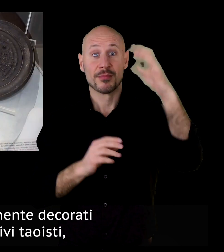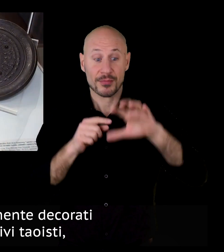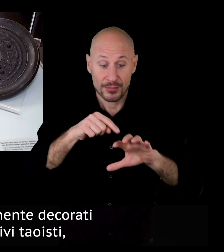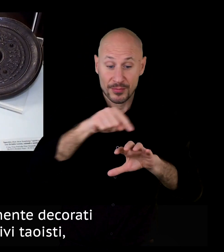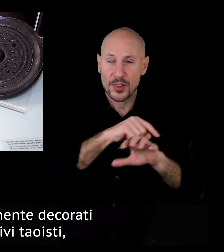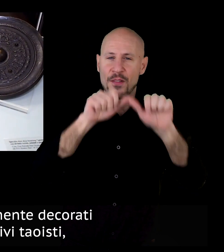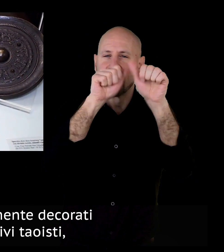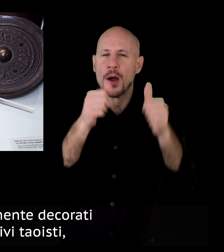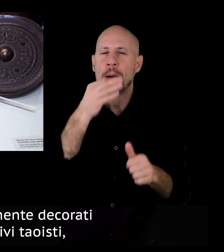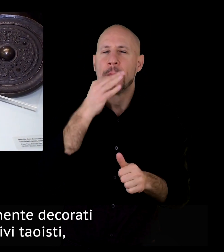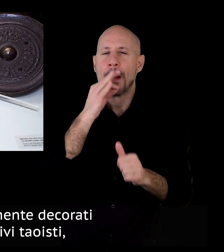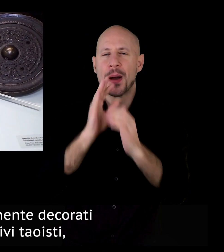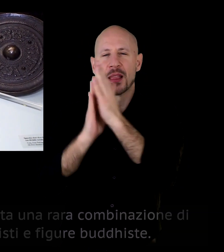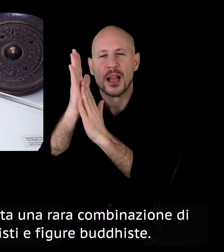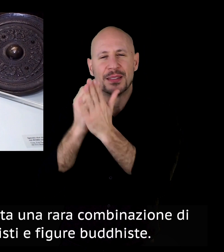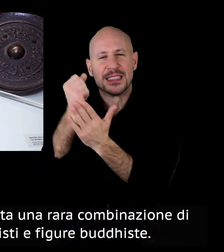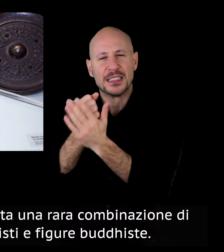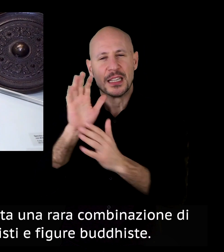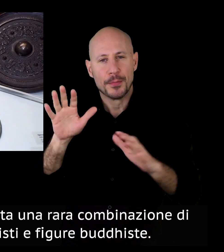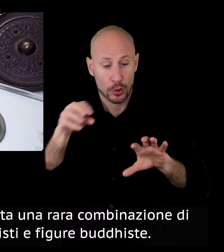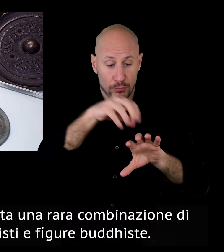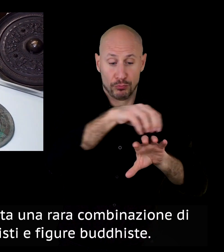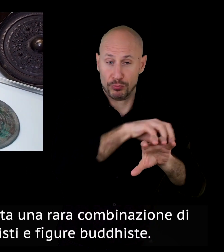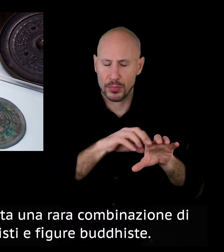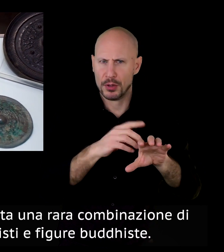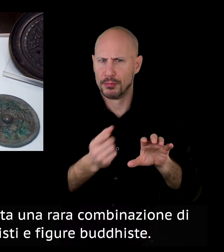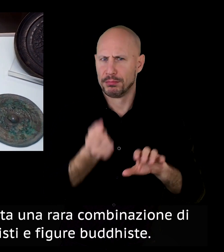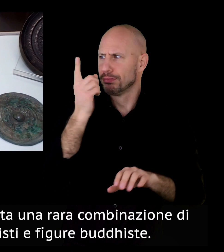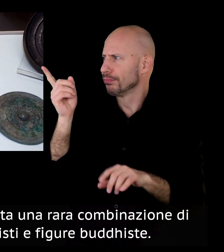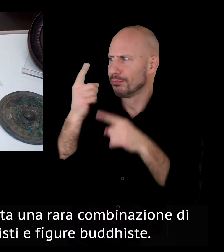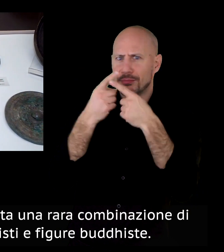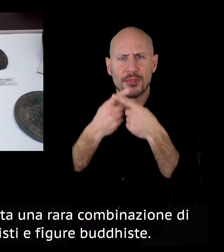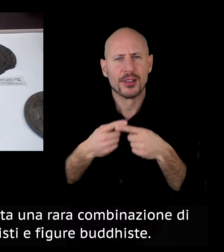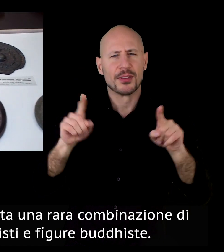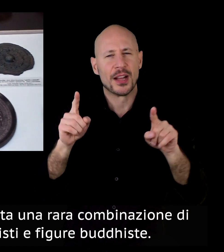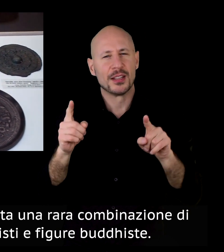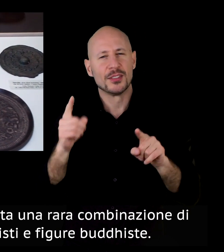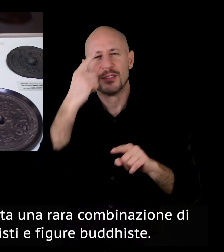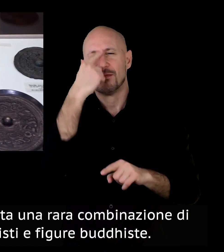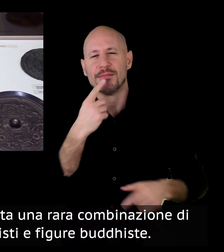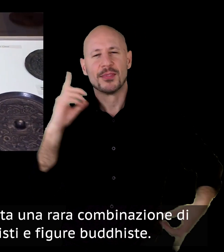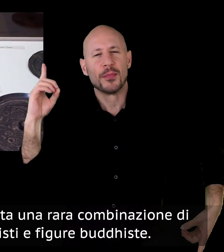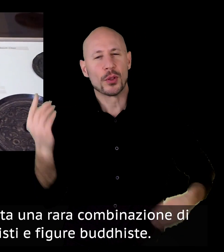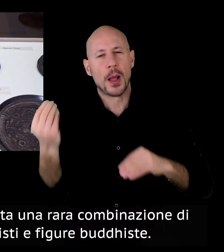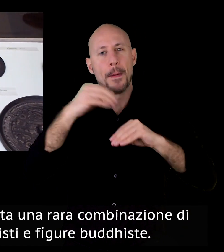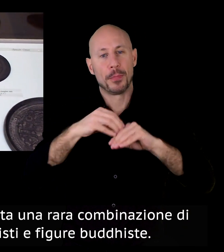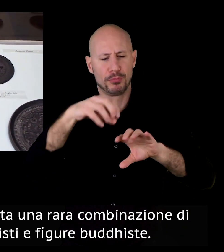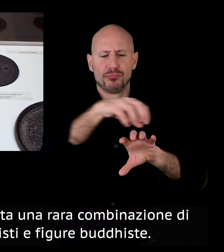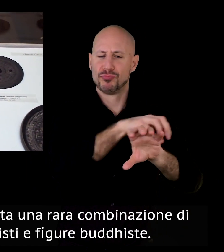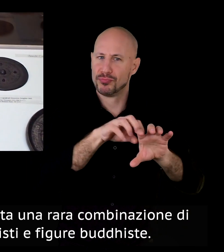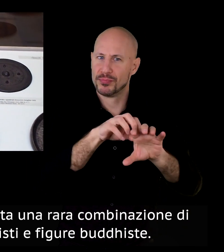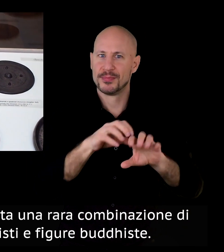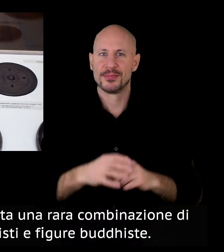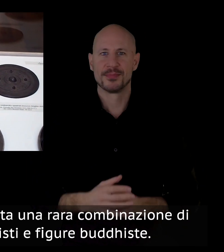decorati con motivi taoisti il nostro esemplare presenta una rara combinazione di motivi decorativi taoisti e